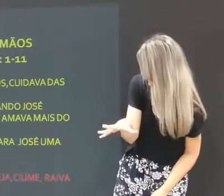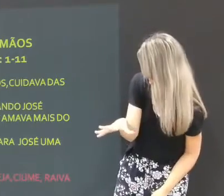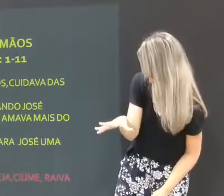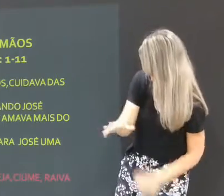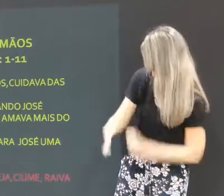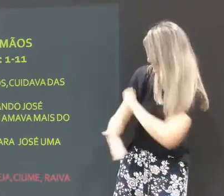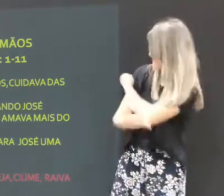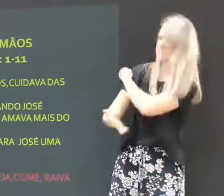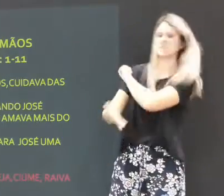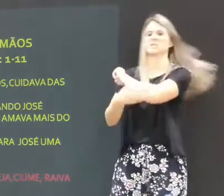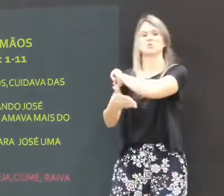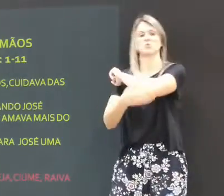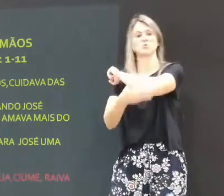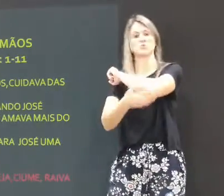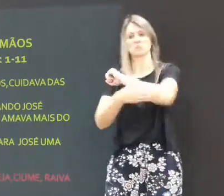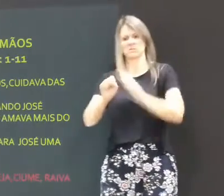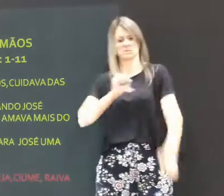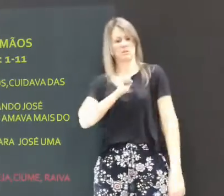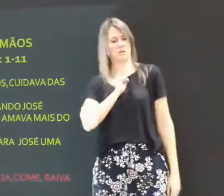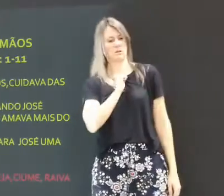grosseiros, eles eram grosseiros, tinham muita inveja.